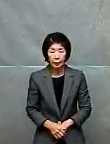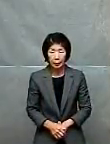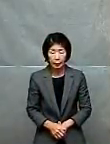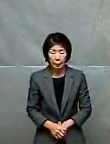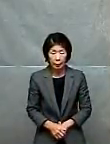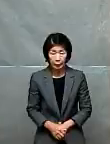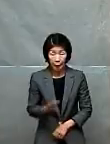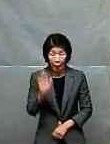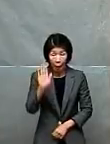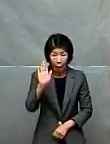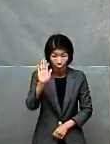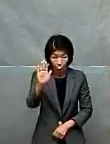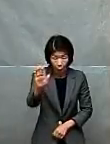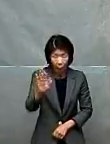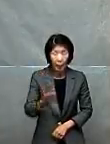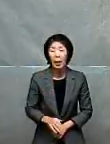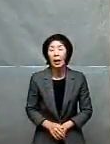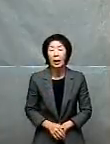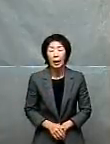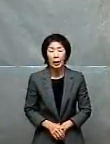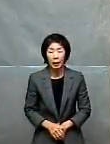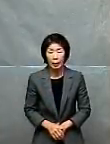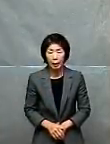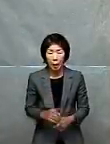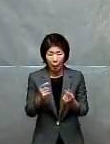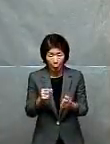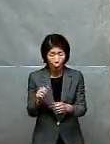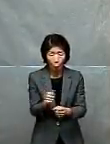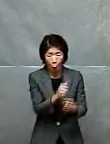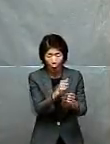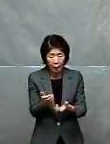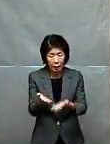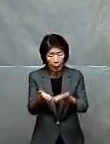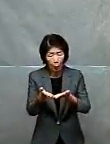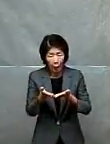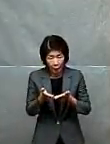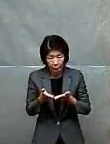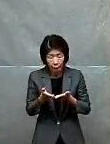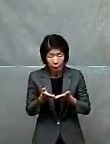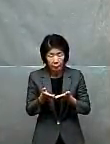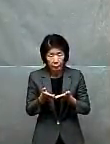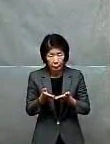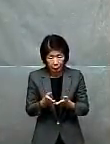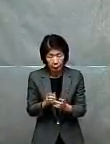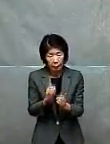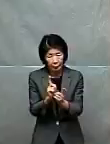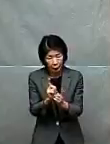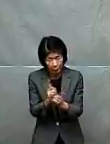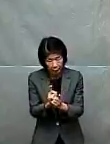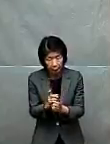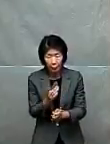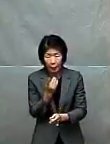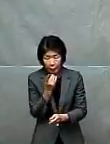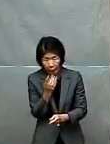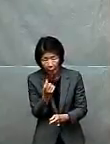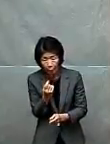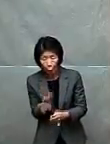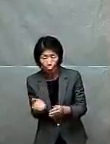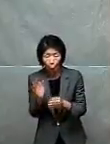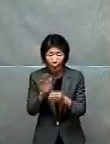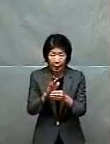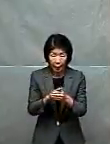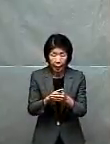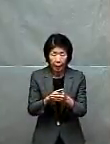それからこれからの その、応援をしていただけるという期待というものもあります